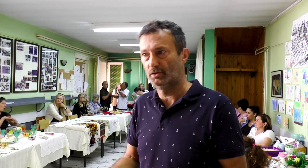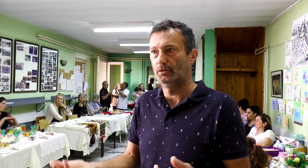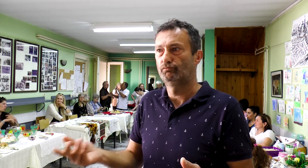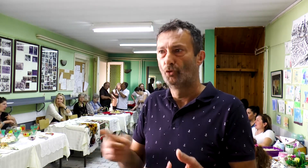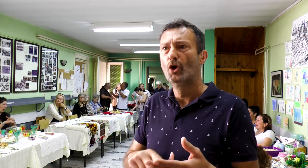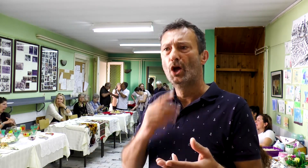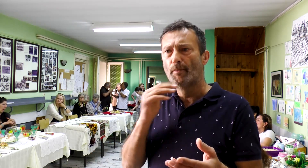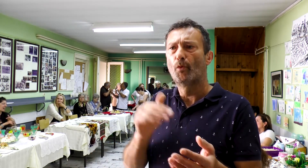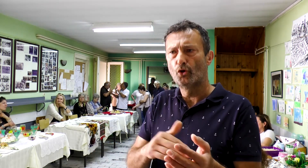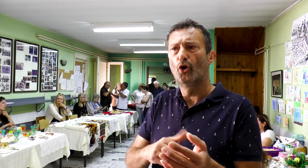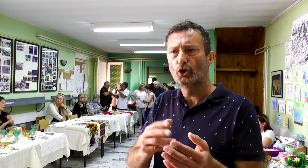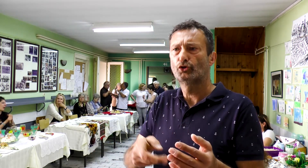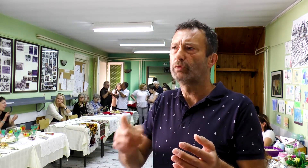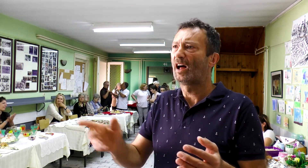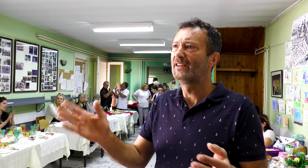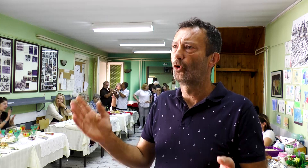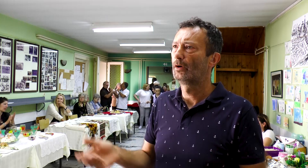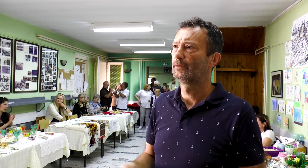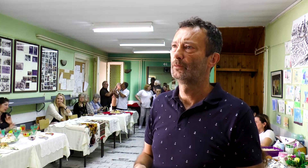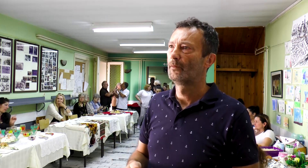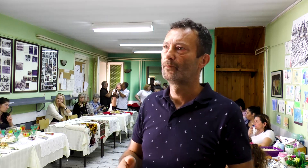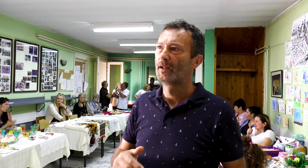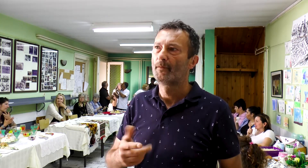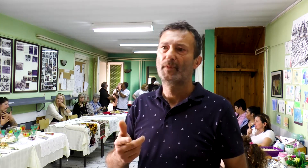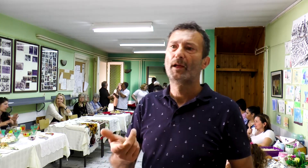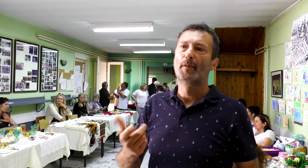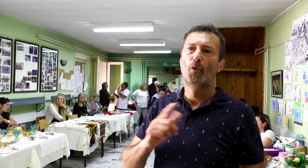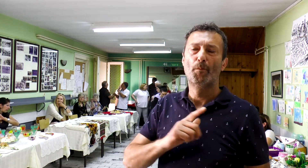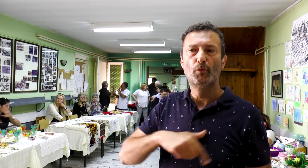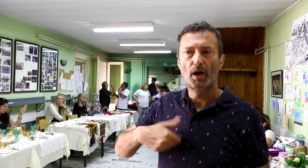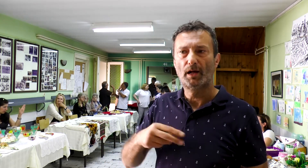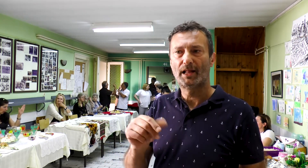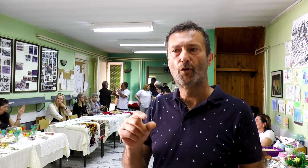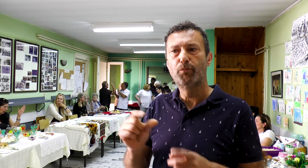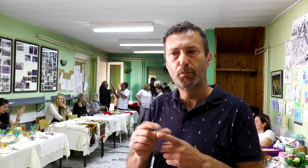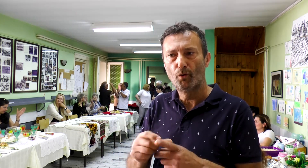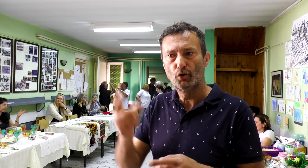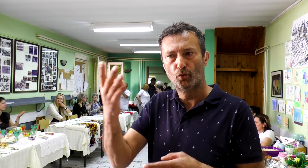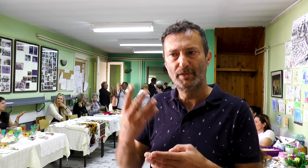godina postojanja organizacije u Subotici, ima mnogo, mnogo aktivnosti.